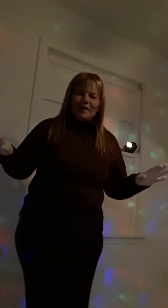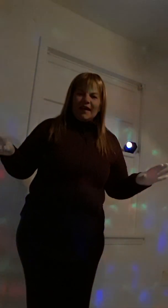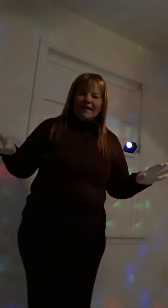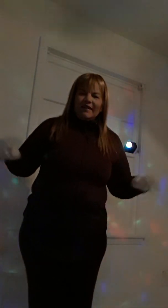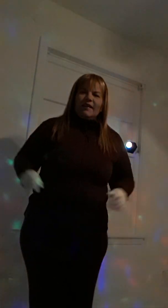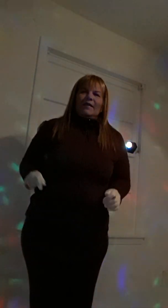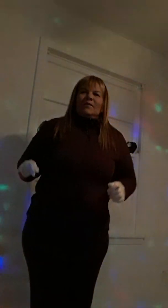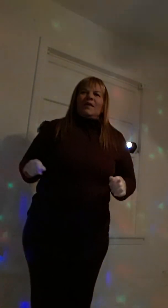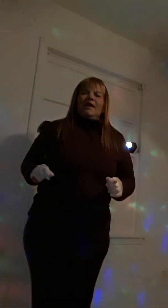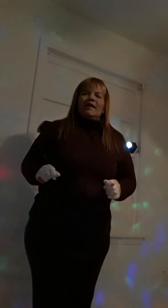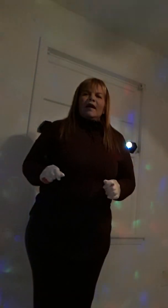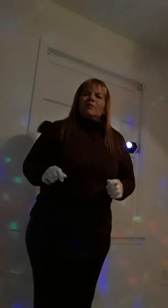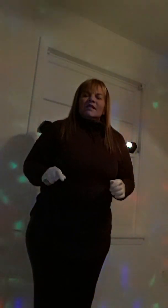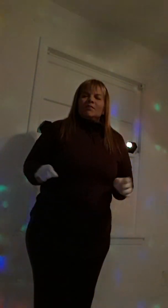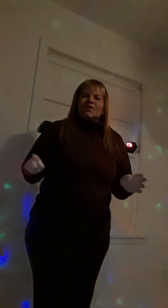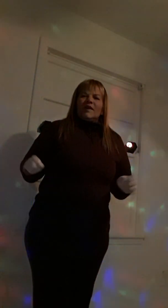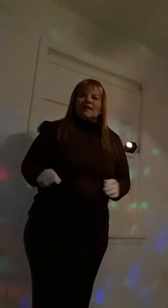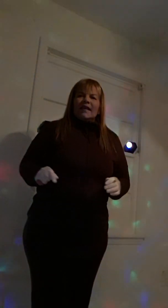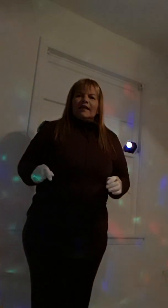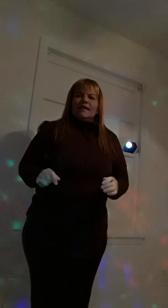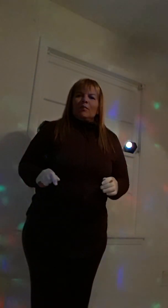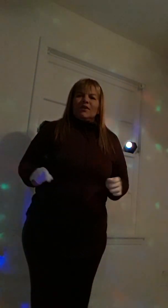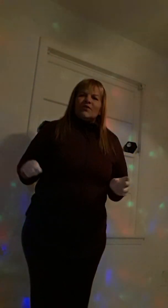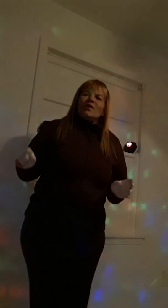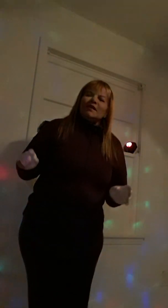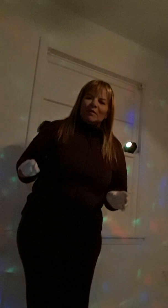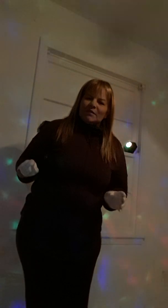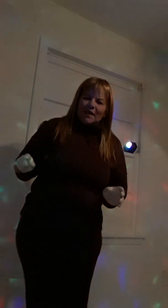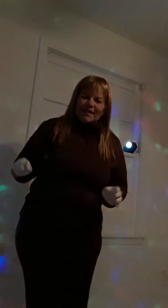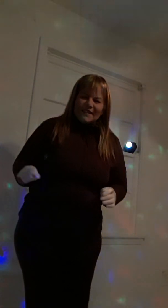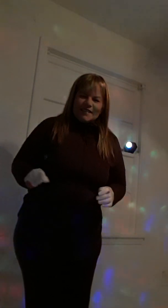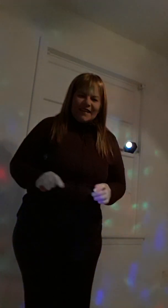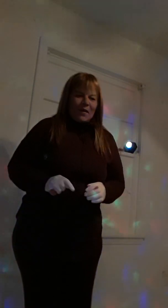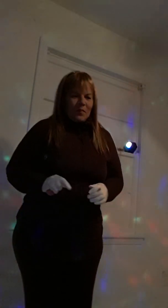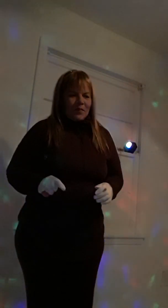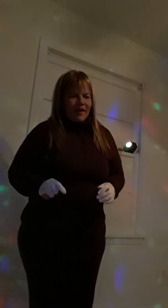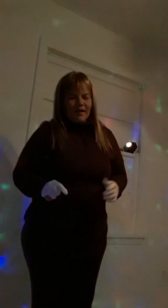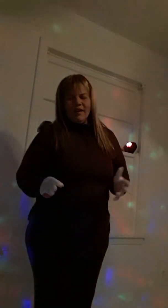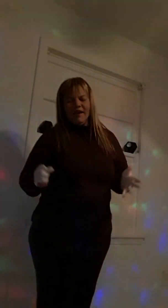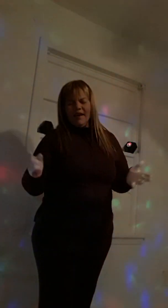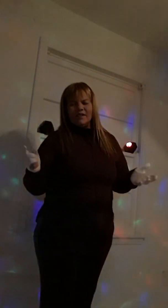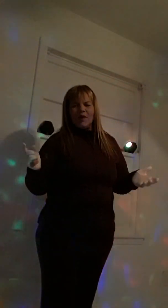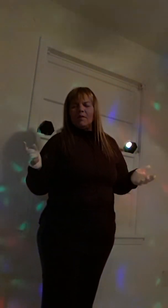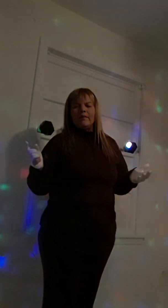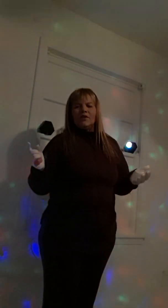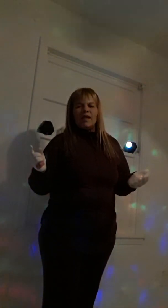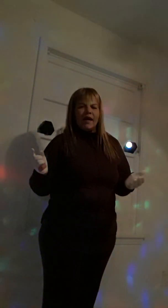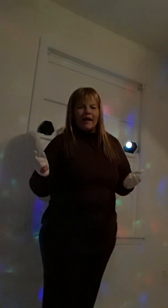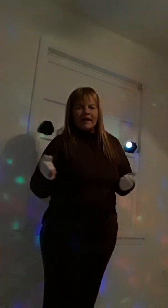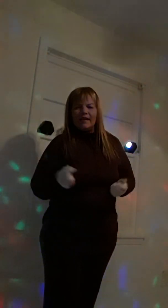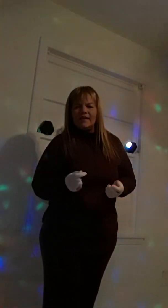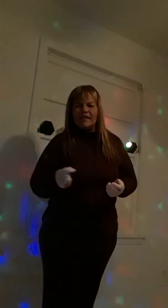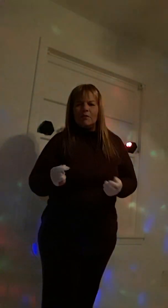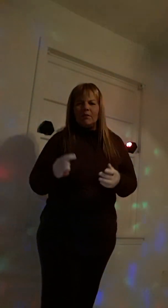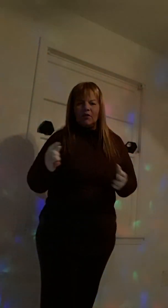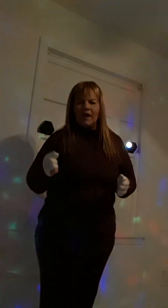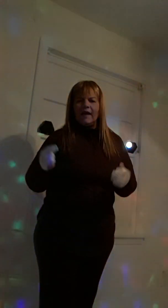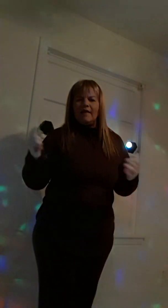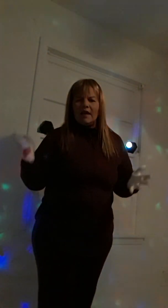¿verdad? Hay muchas personas que dicen, pues no son las mismas. Es una biblioteca, quiere decir biblioteca de